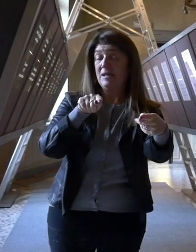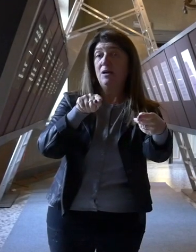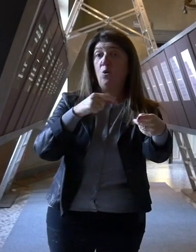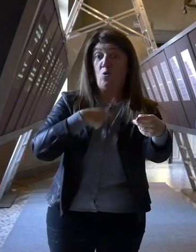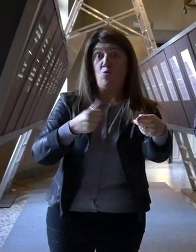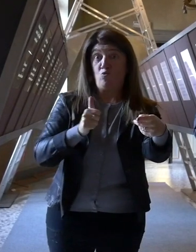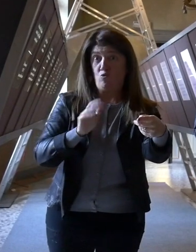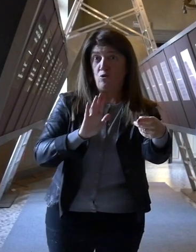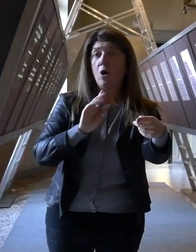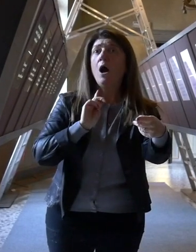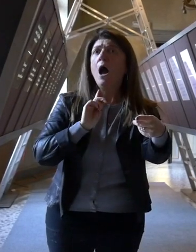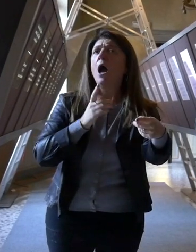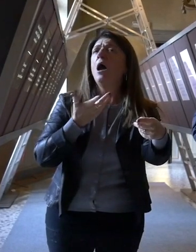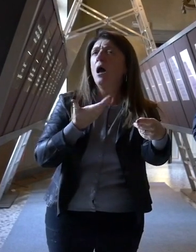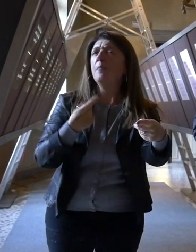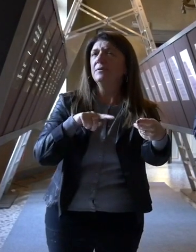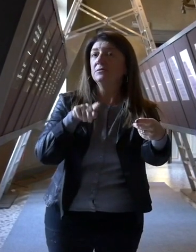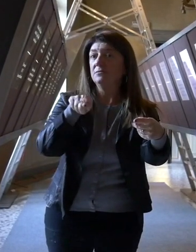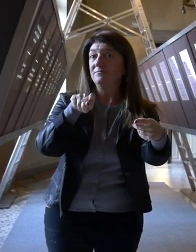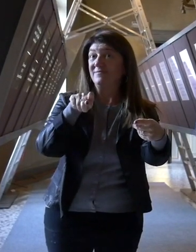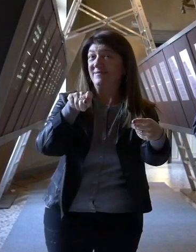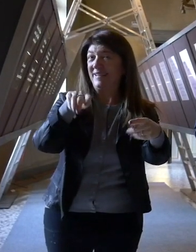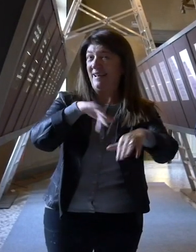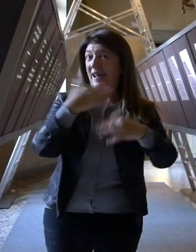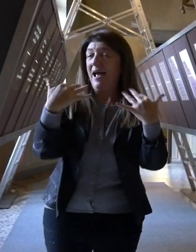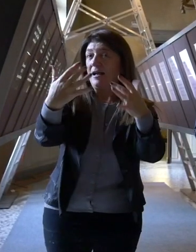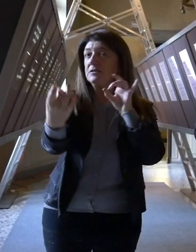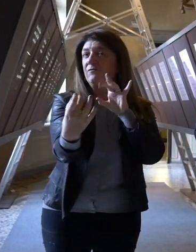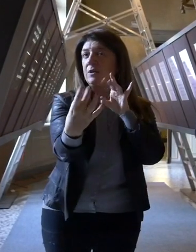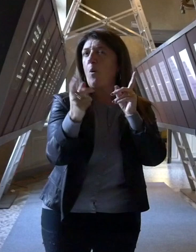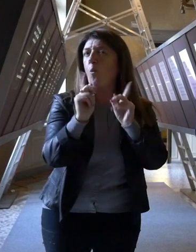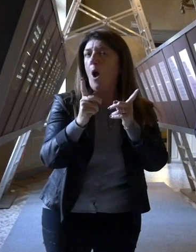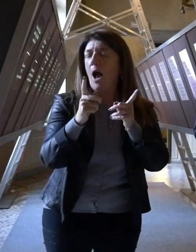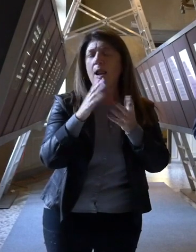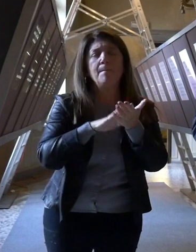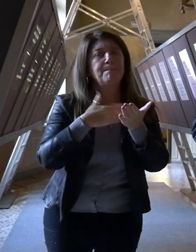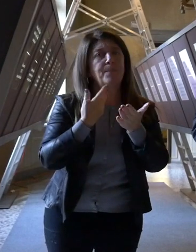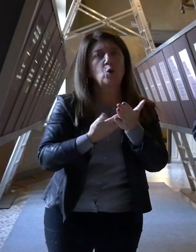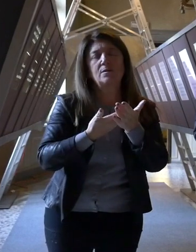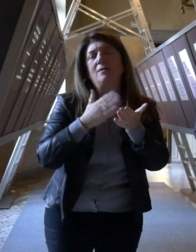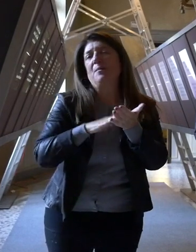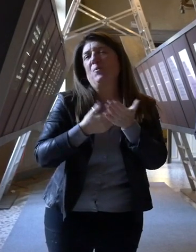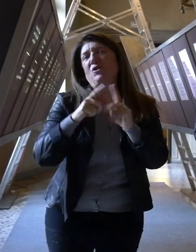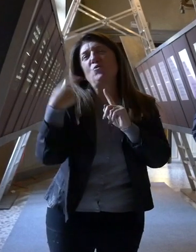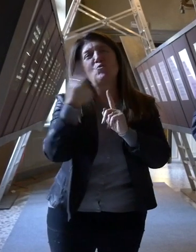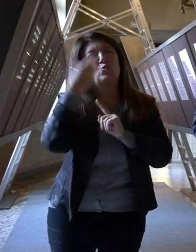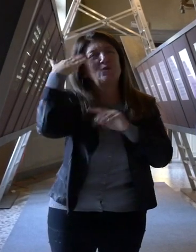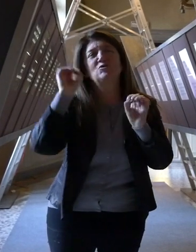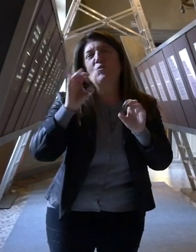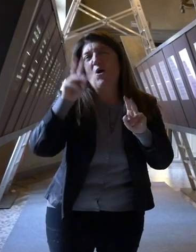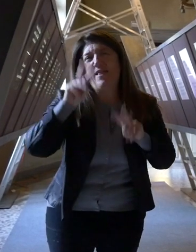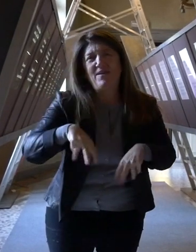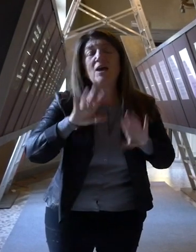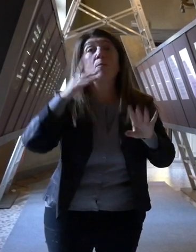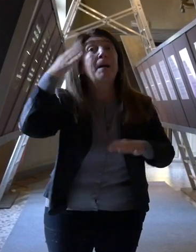tenere conto di quello che è il feedback dei ragazzi è importante con tutti i ragazzi in tutte le scuole ma nel nostro caso in particolare e soprattutto